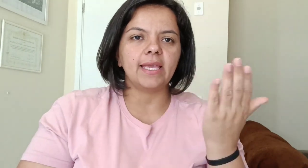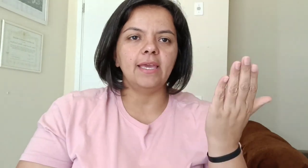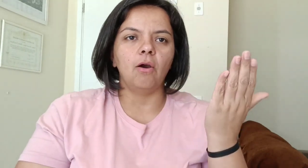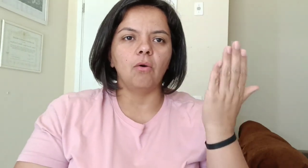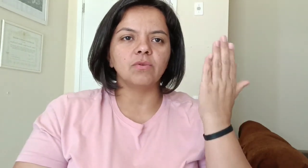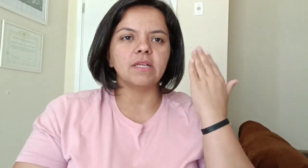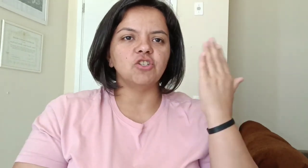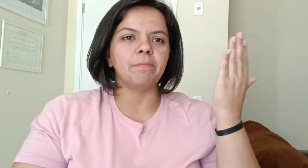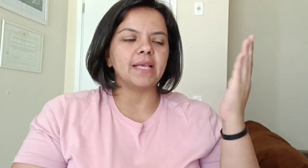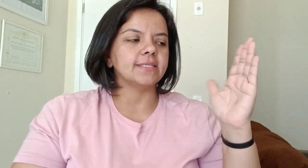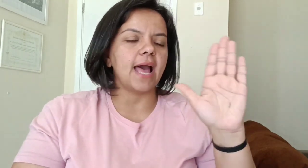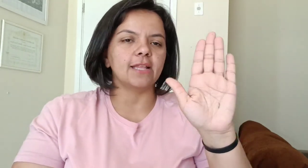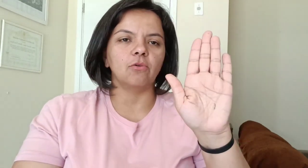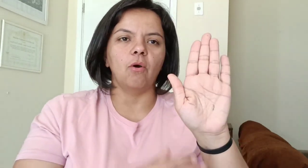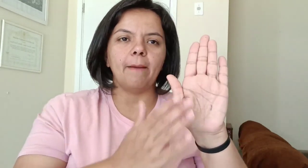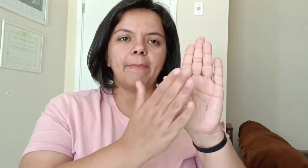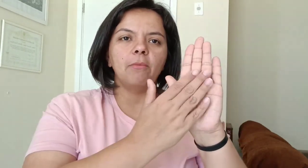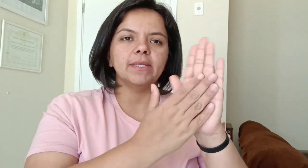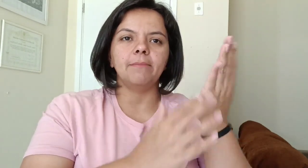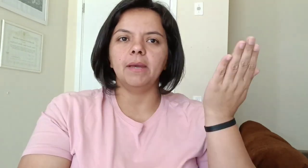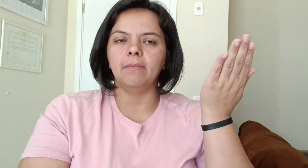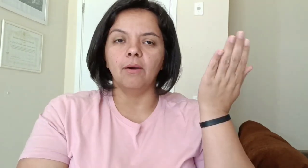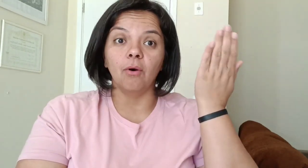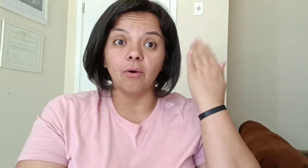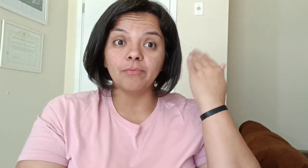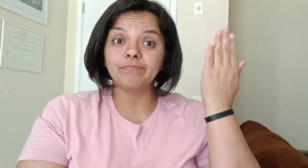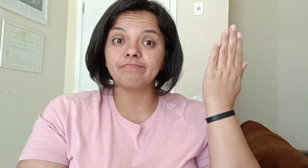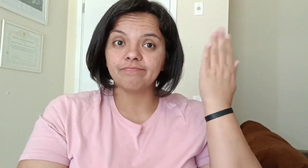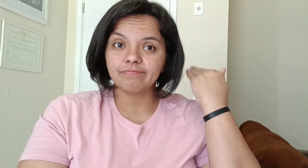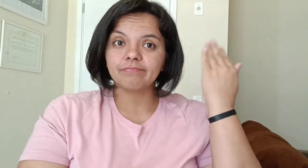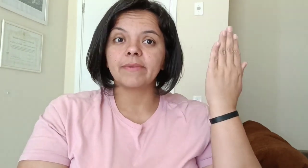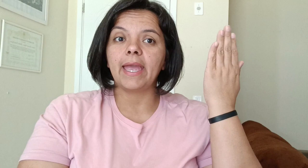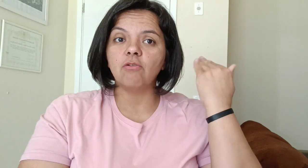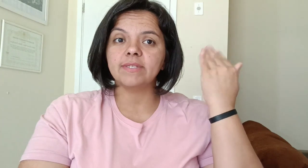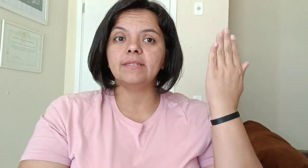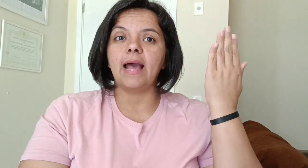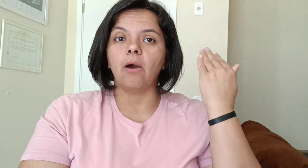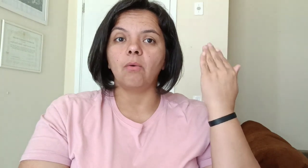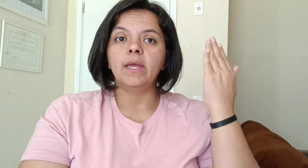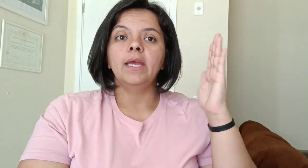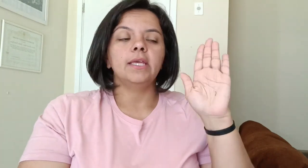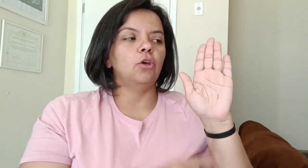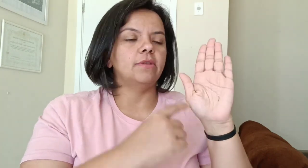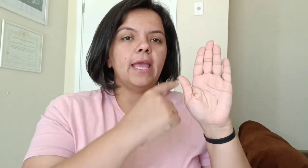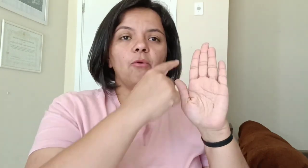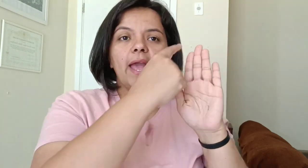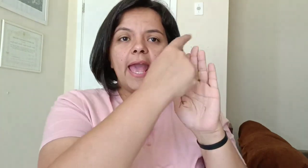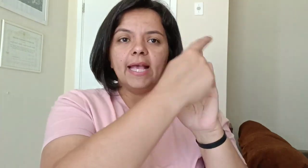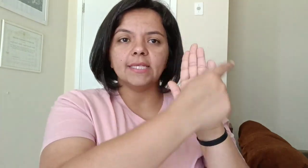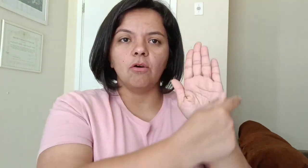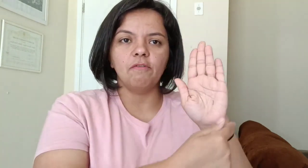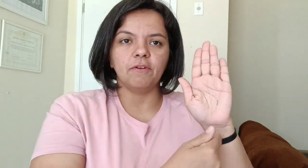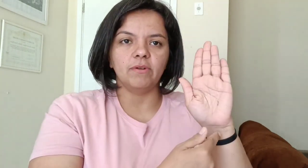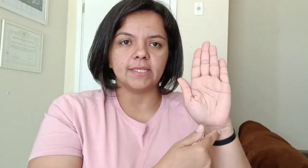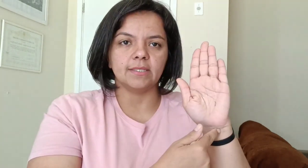aqui, ó, o sinal de passado? Ó, a palma da minha mão, ó. É um sinal que eu tenho essa